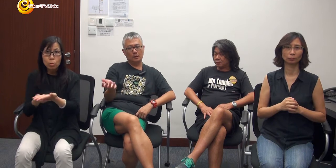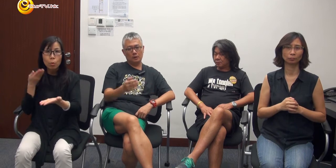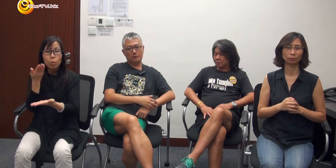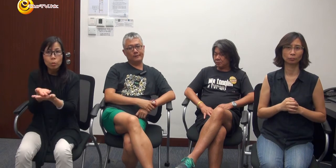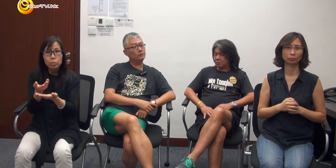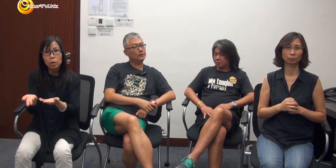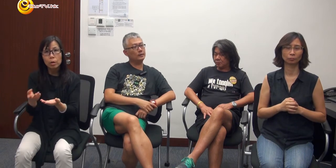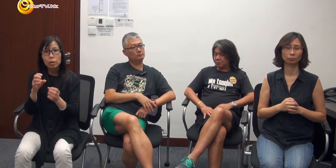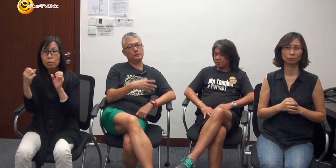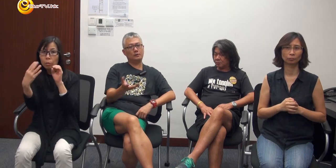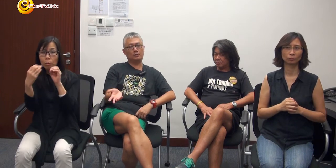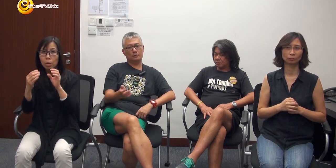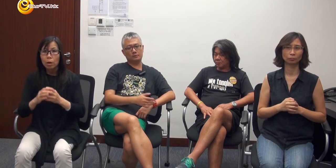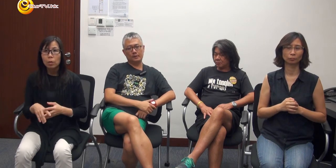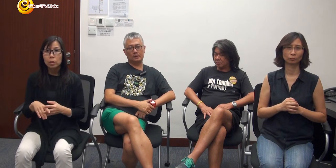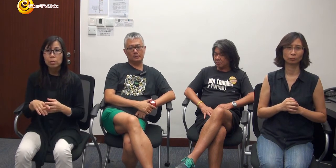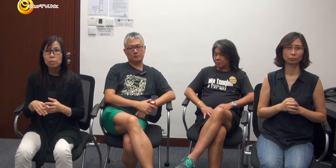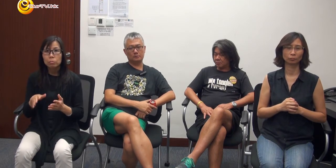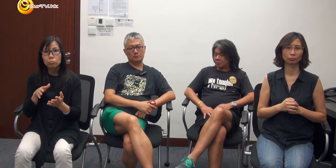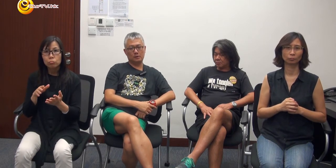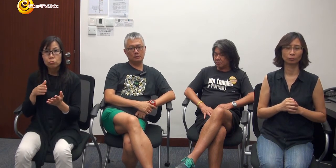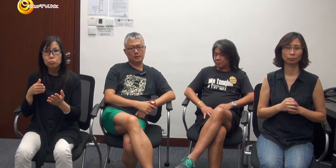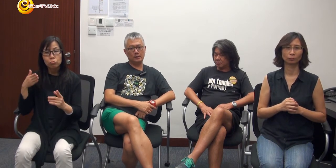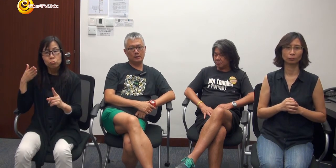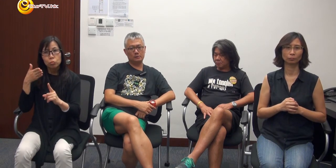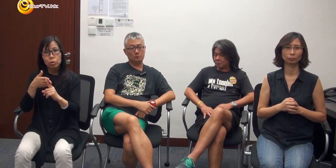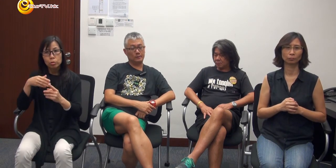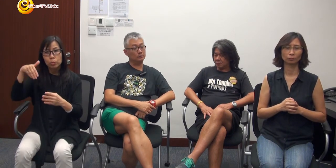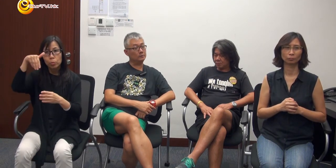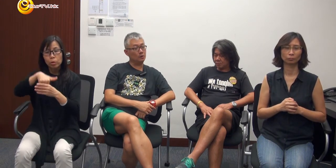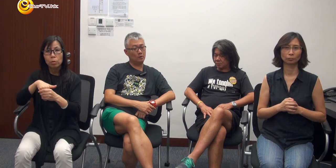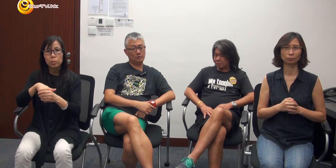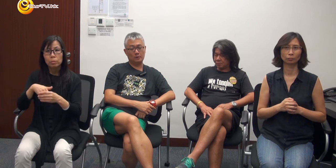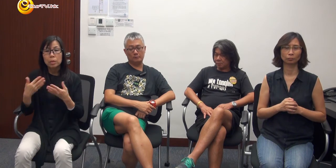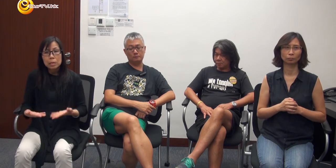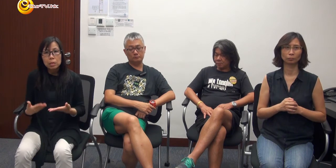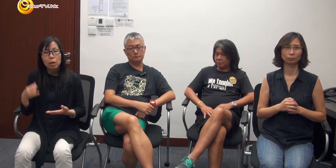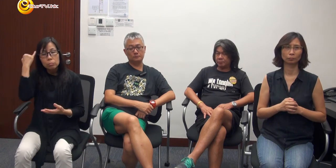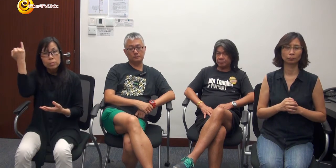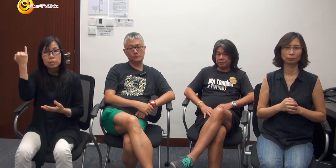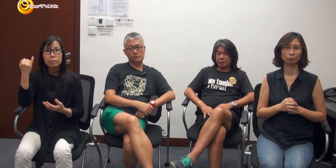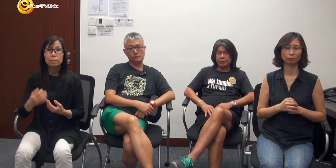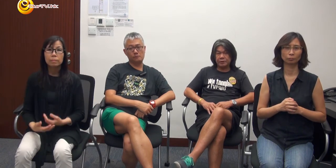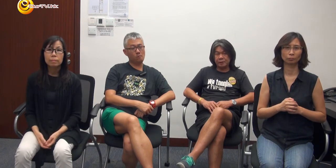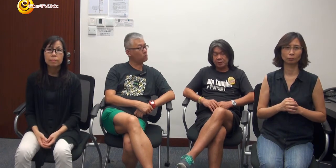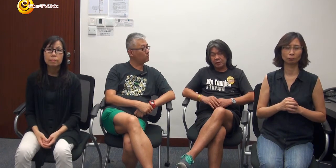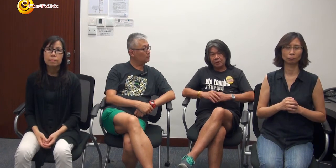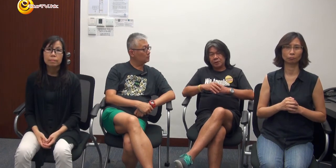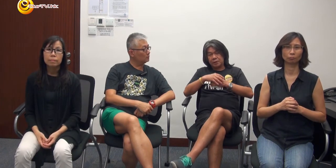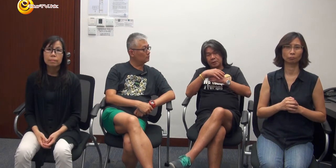去否決啦？咁依、這個即係其實喺而家依一刻我都不係好清楚嚇。 嗯，咁其實